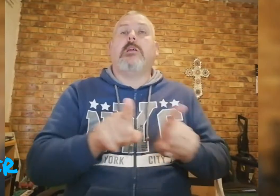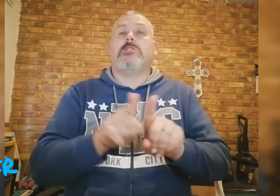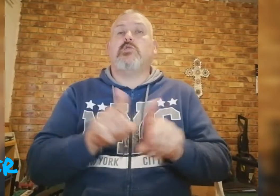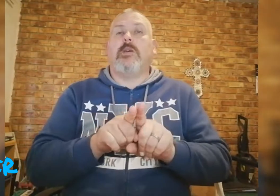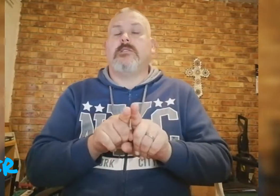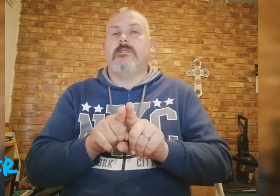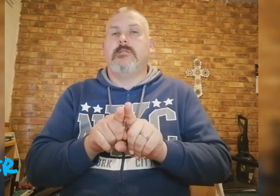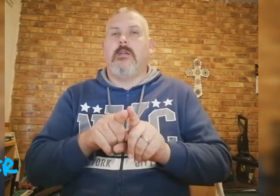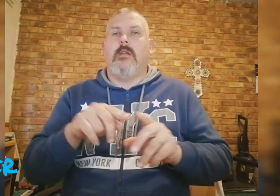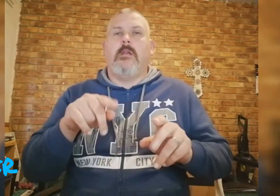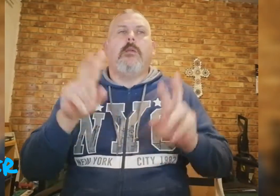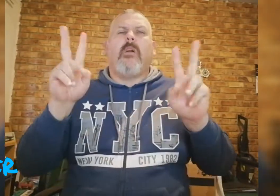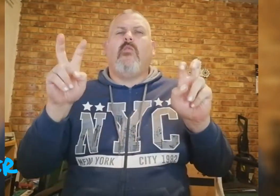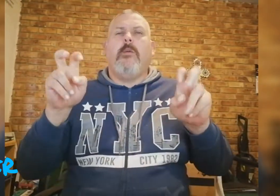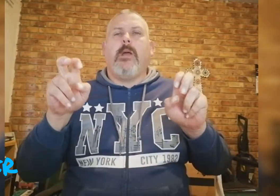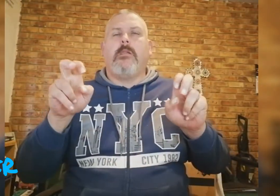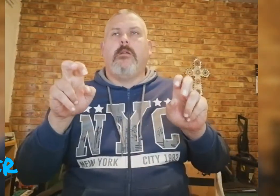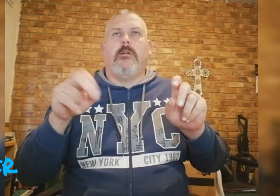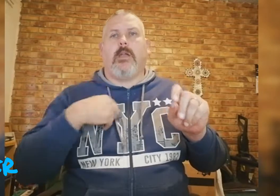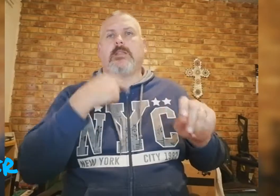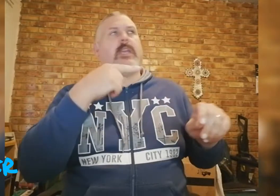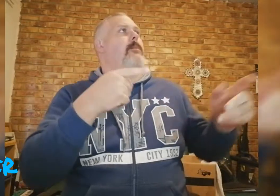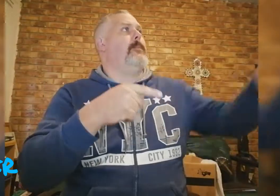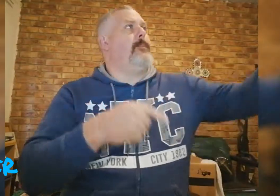Dit is soos, bijvoorbeeld, sê,